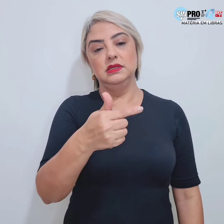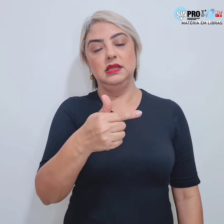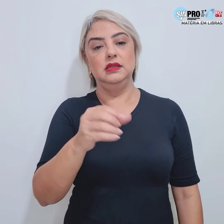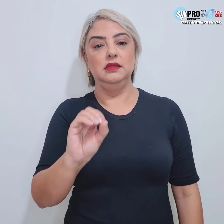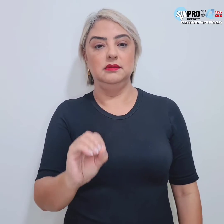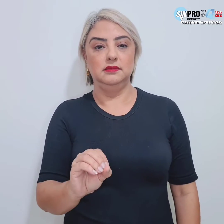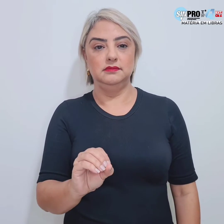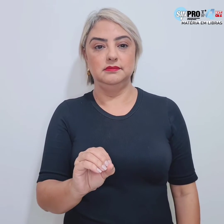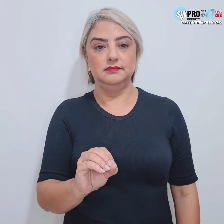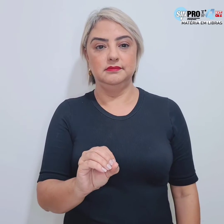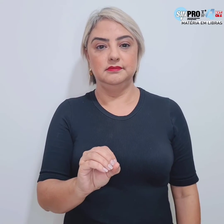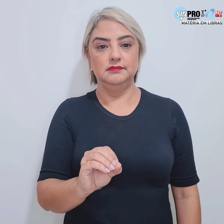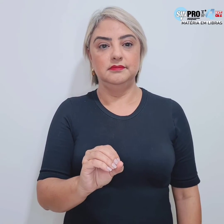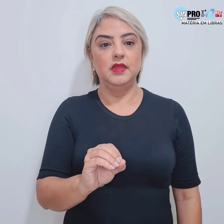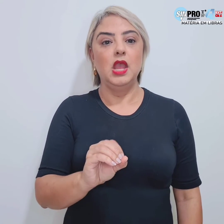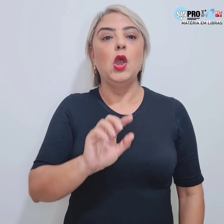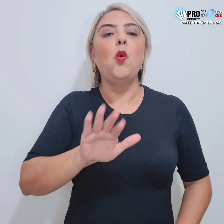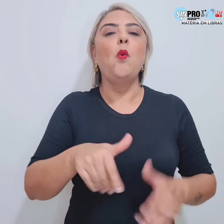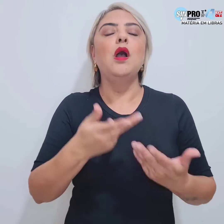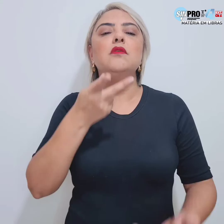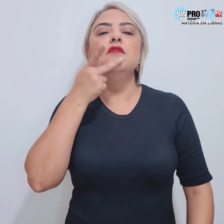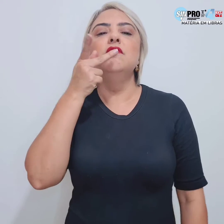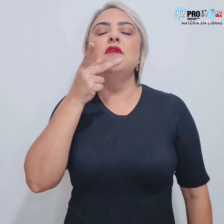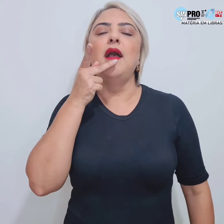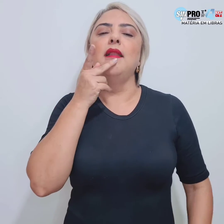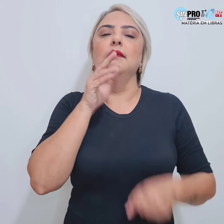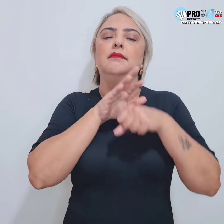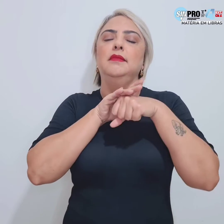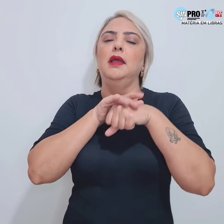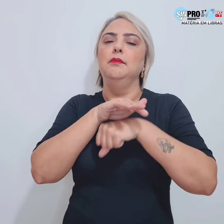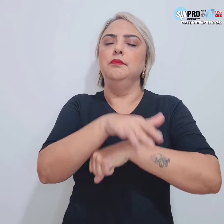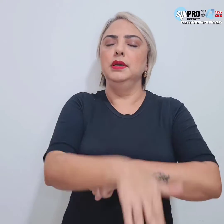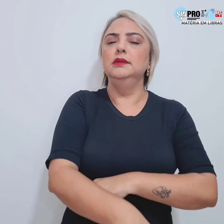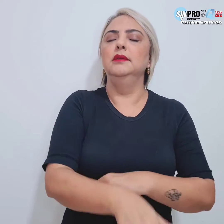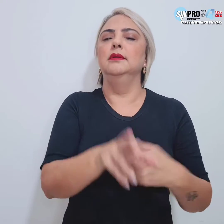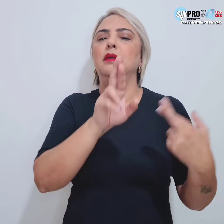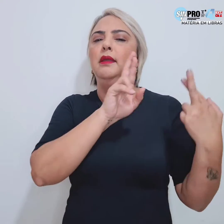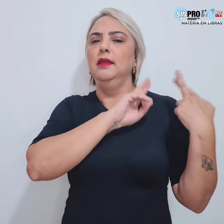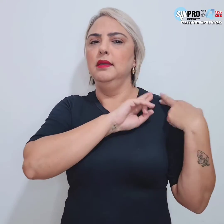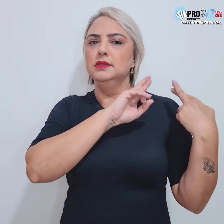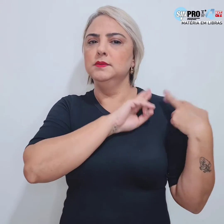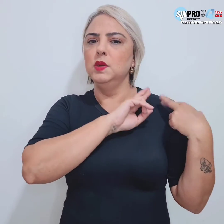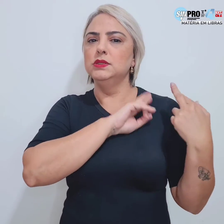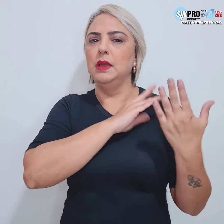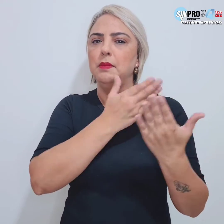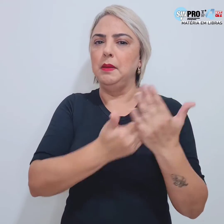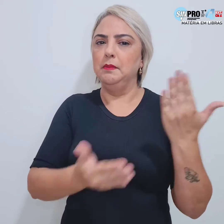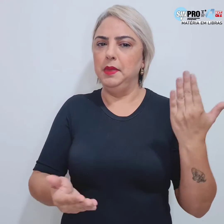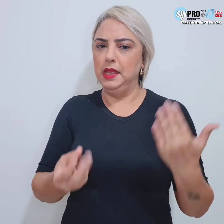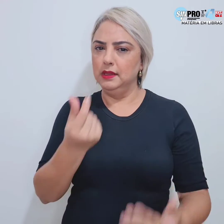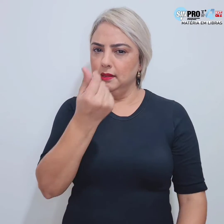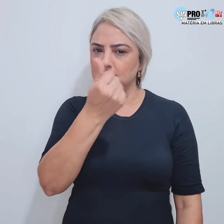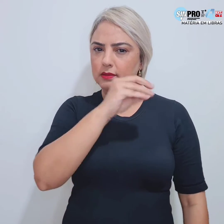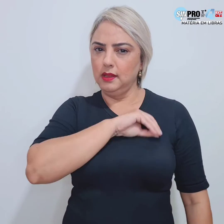Ao dizer que a pandemia é responsável pela perda da renda da classe média,